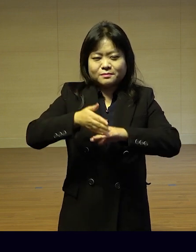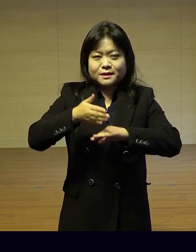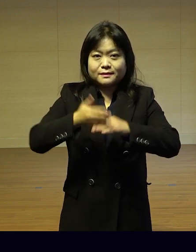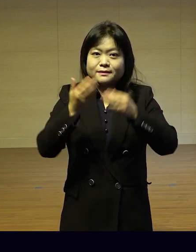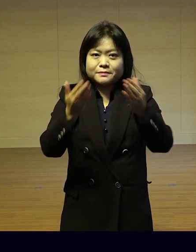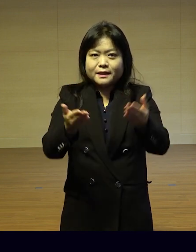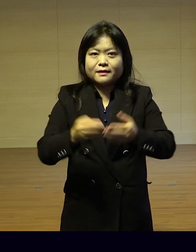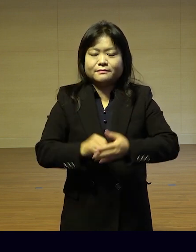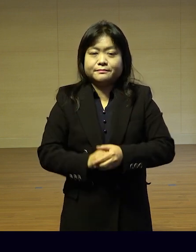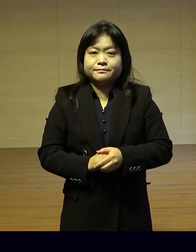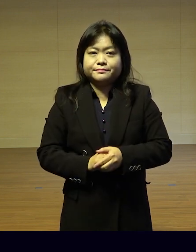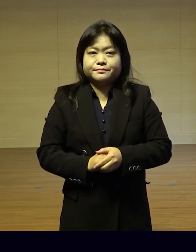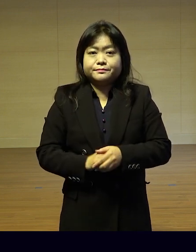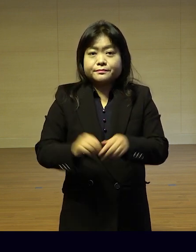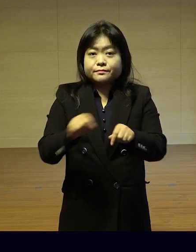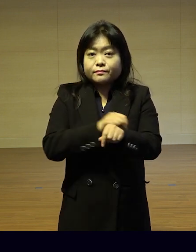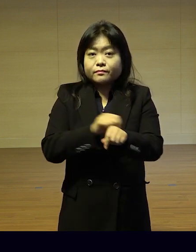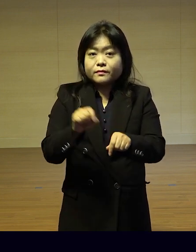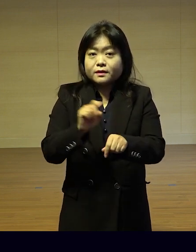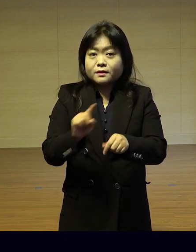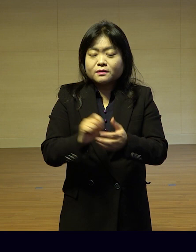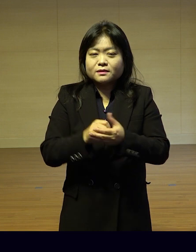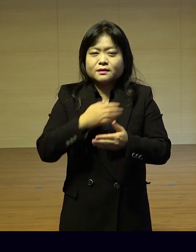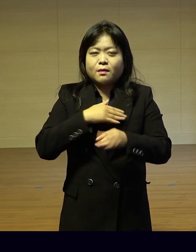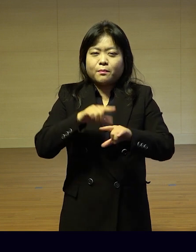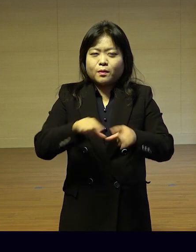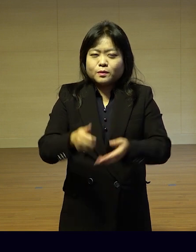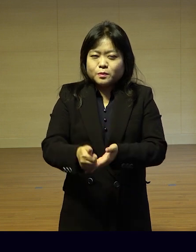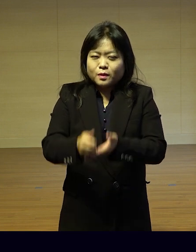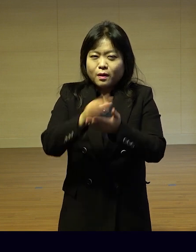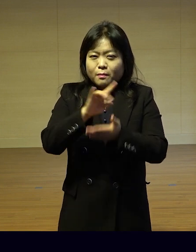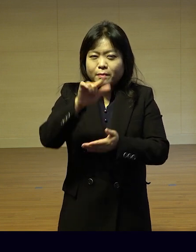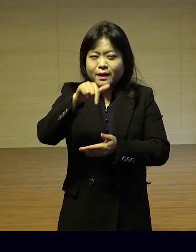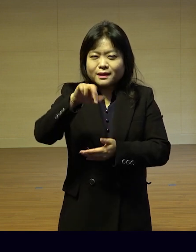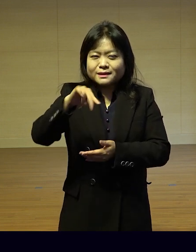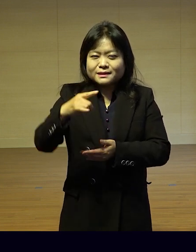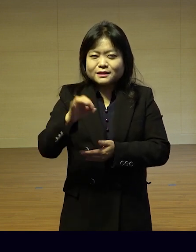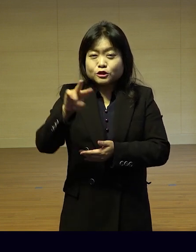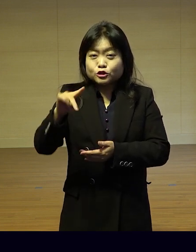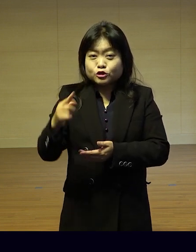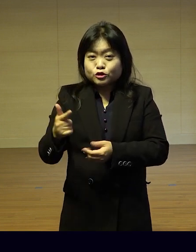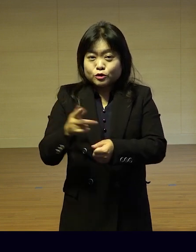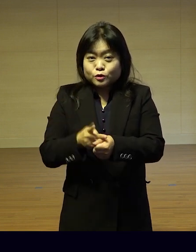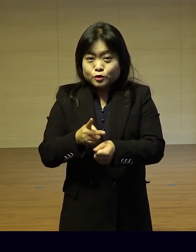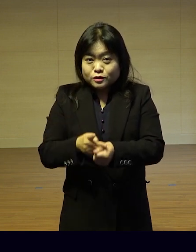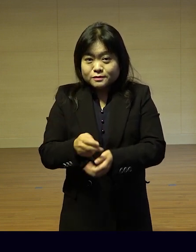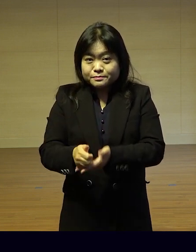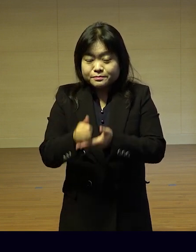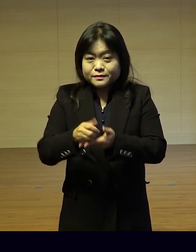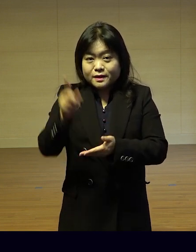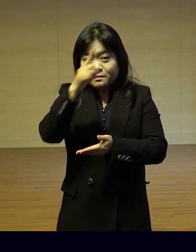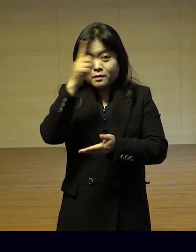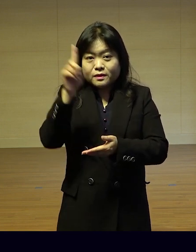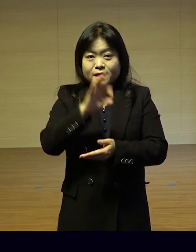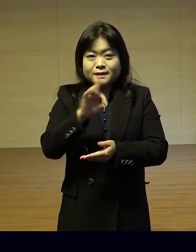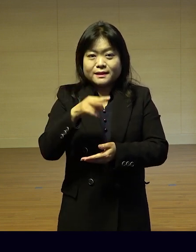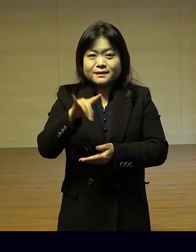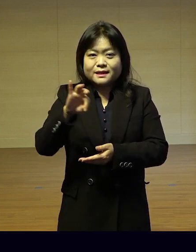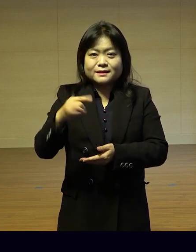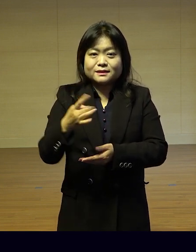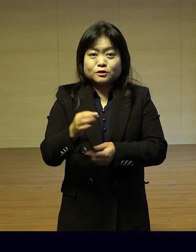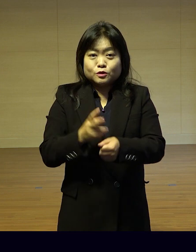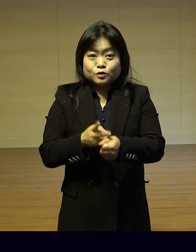감사드립니다. 특히 제가 평소에 존경하는 백승균 교수님, 그리고 계명대학교 이재성